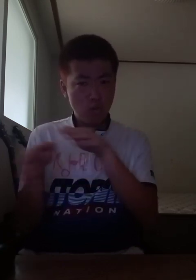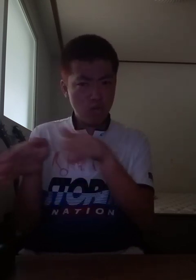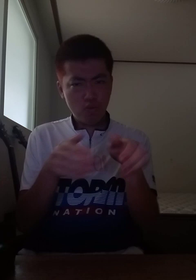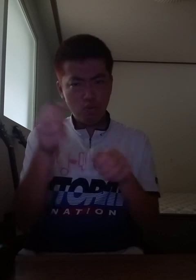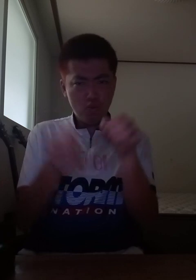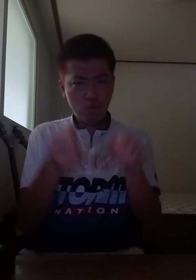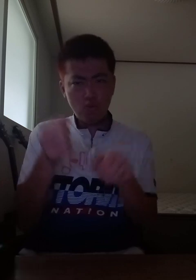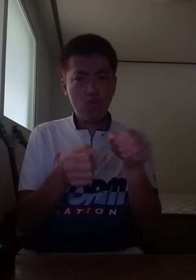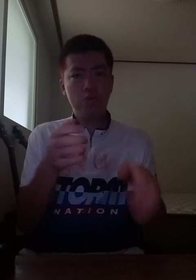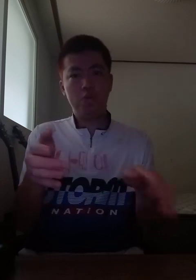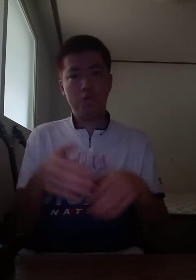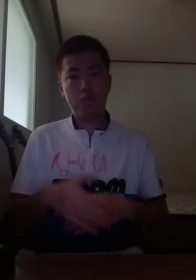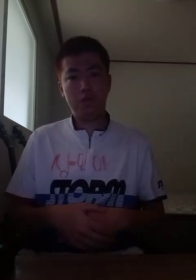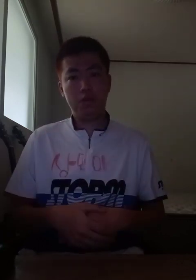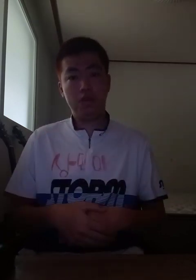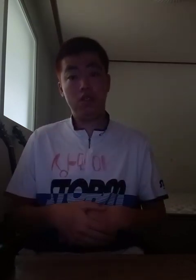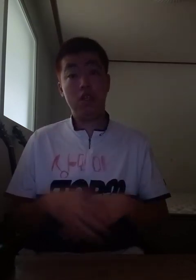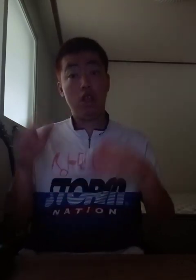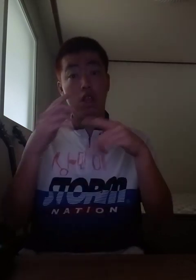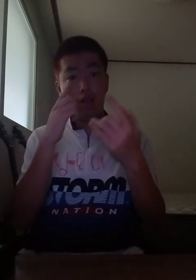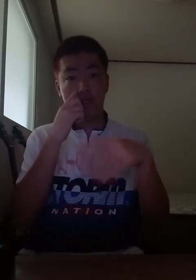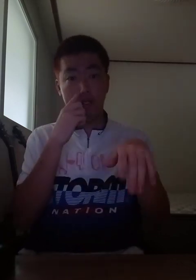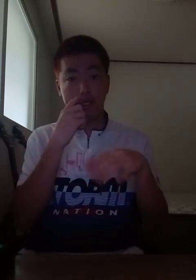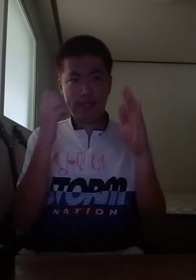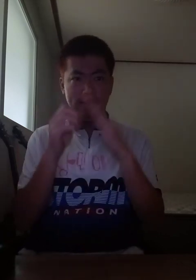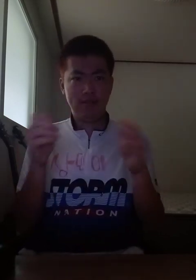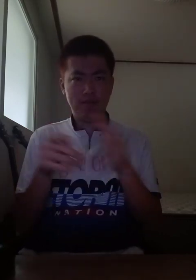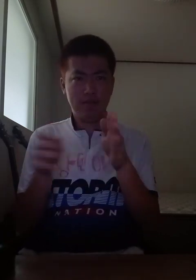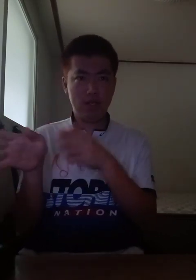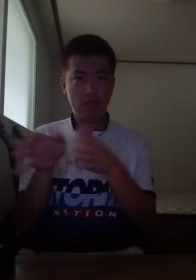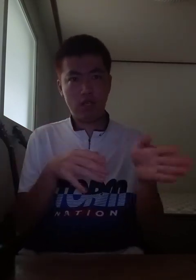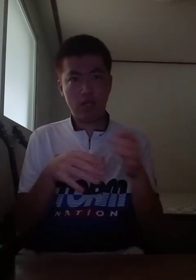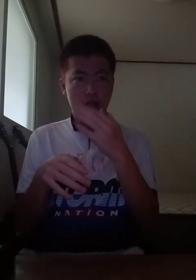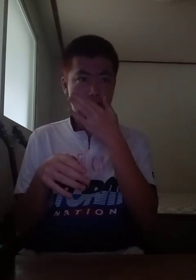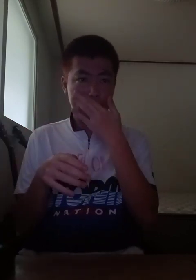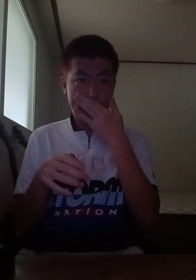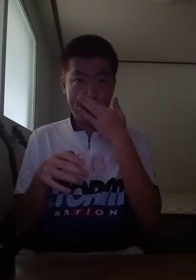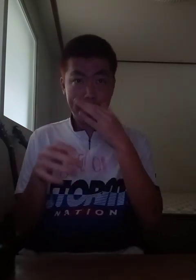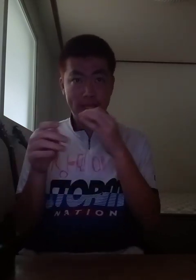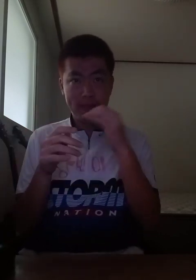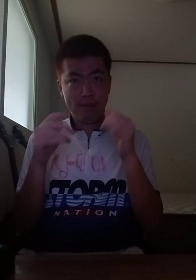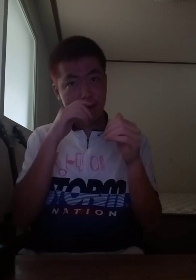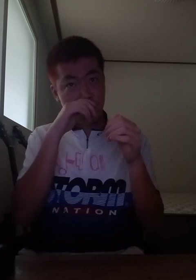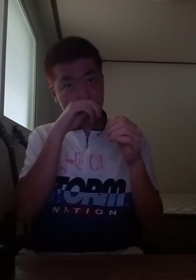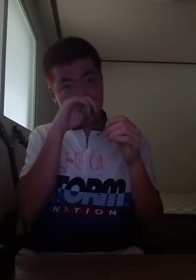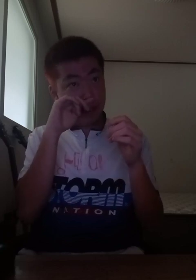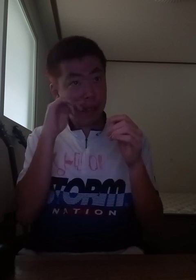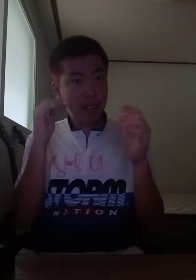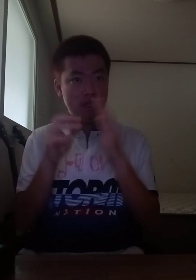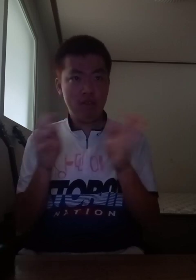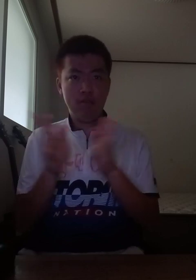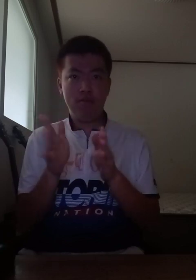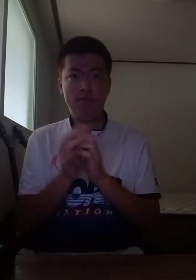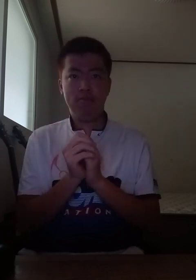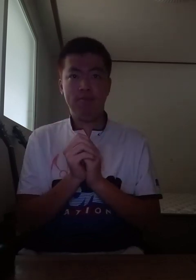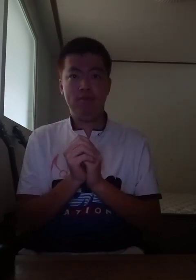합니다. 아침에 출근 시간 같은 경우는 제가 사람 많이 비켜서 묘기 운행 이런 거 하거든요.